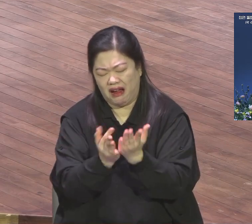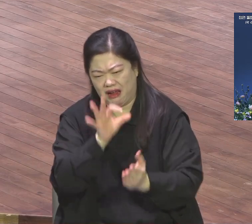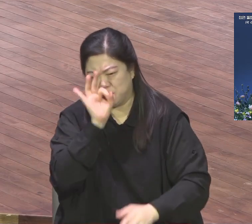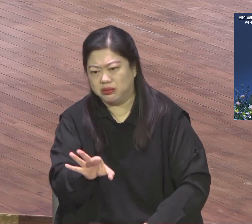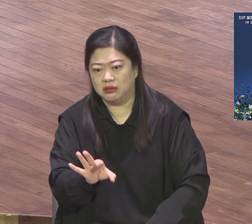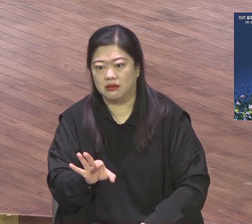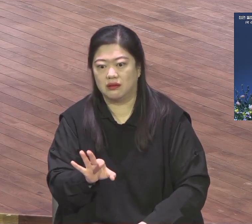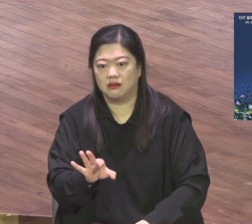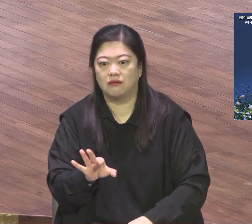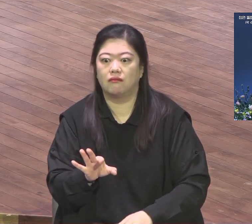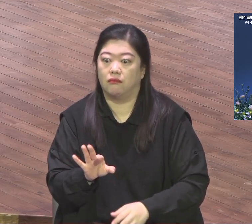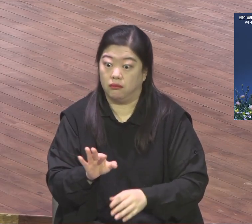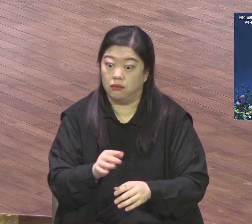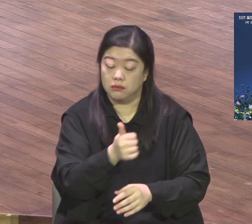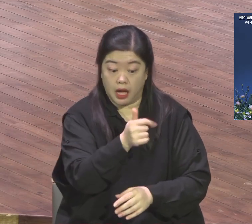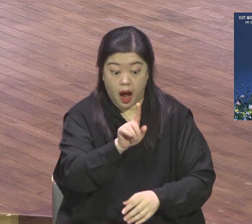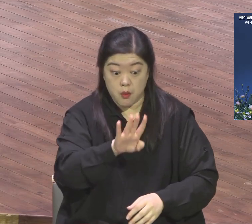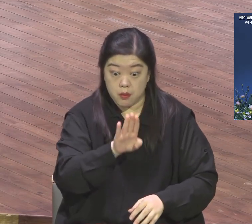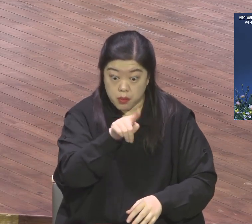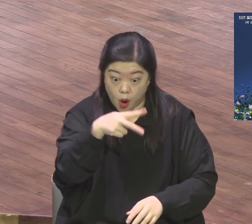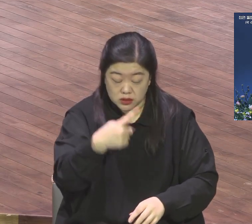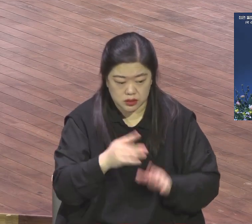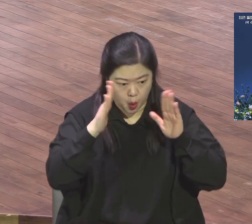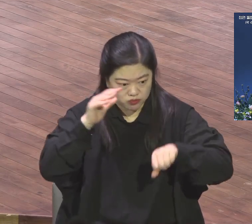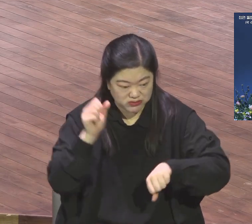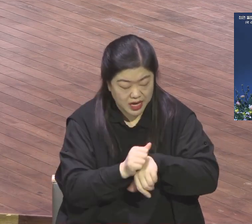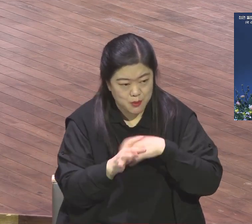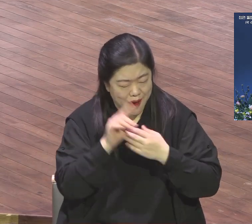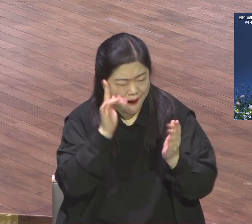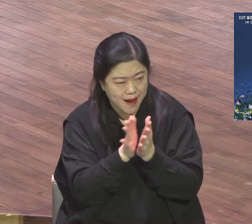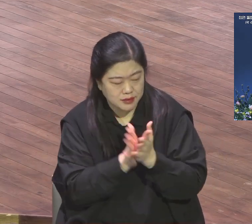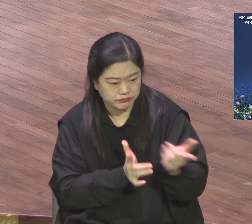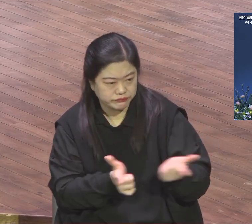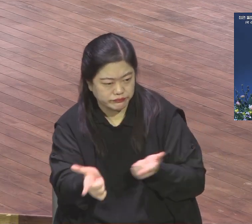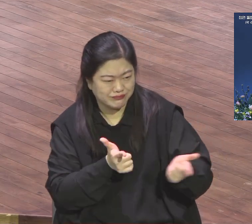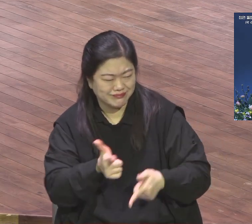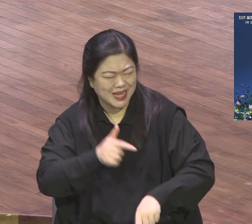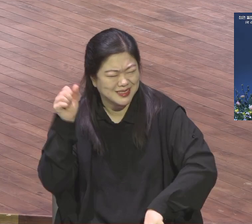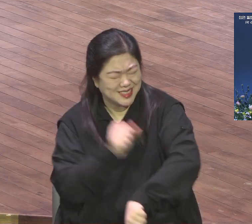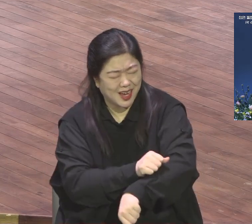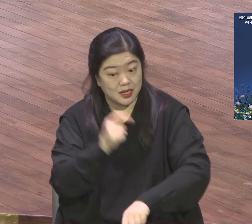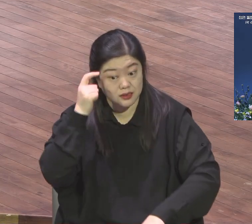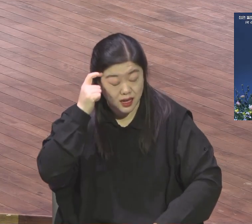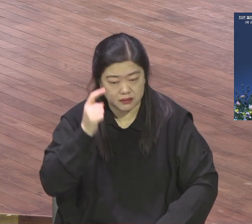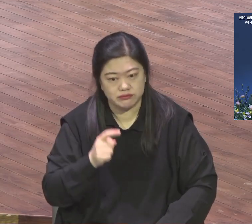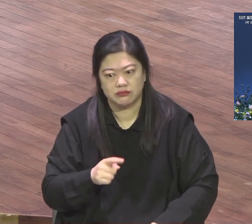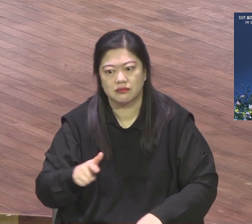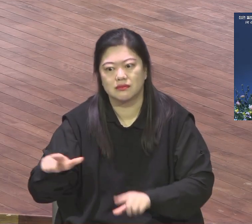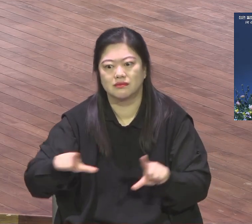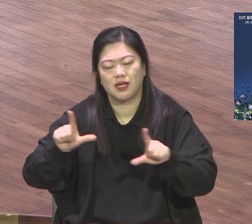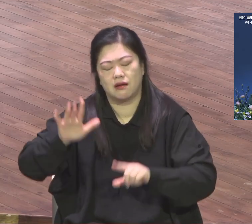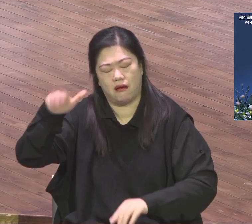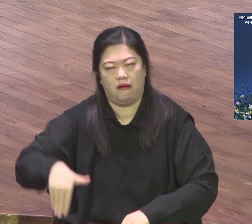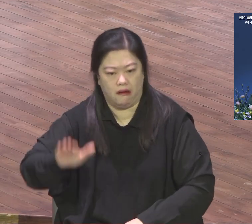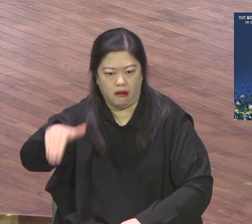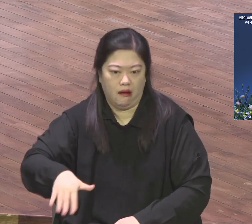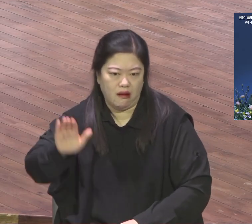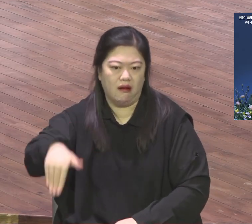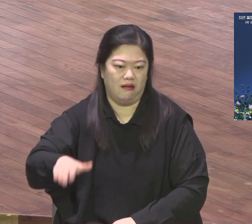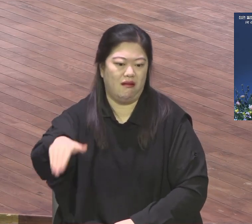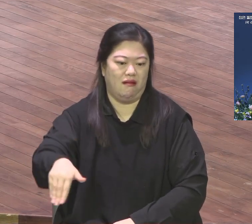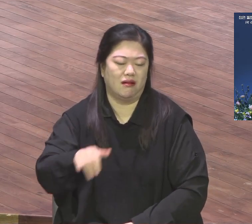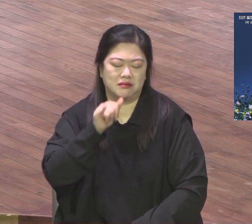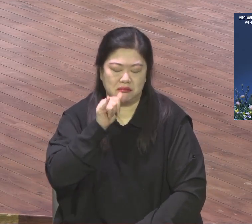보니까 예수님과 이 제자들이 갑작스럽게 광풍을 만나는 이 장면이 나옵니다.